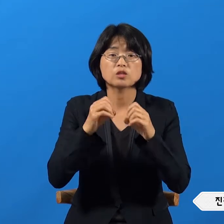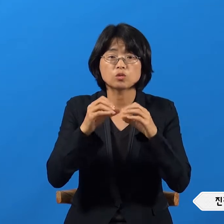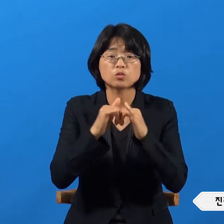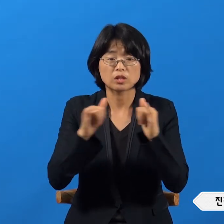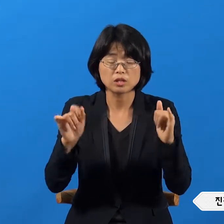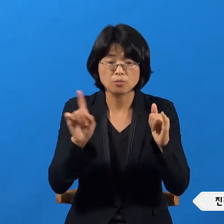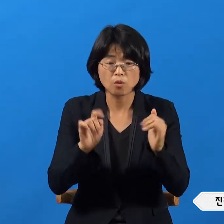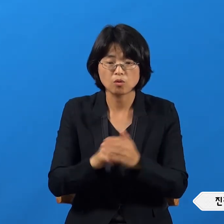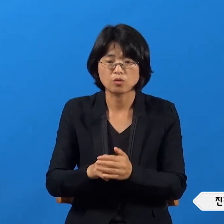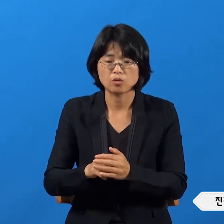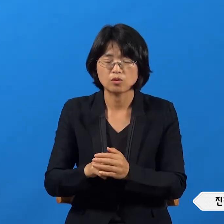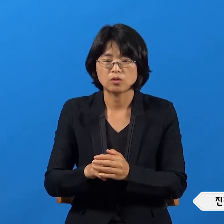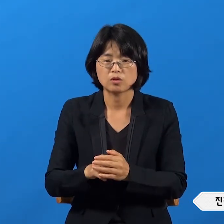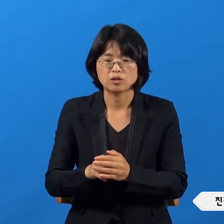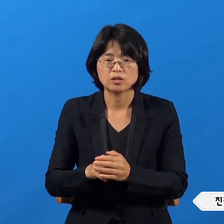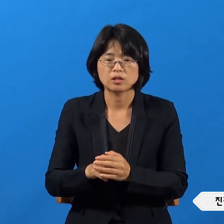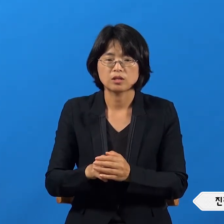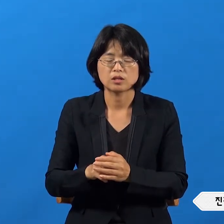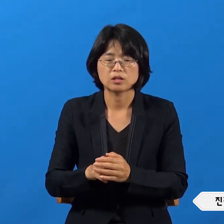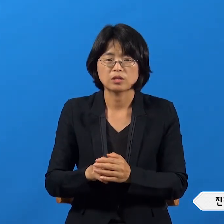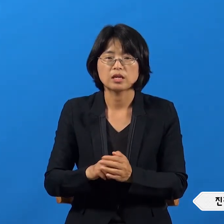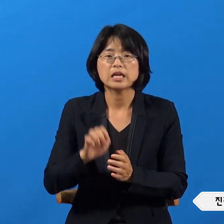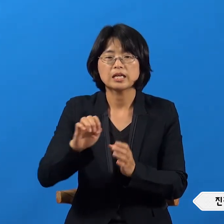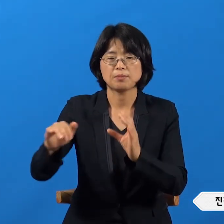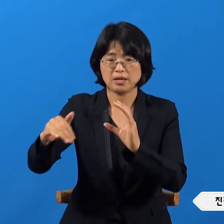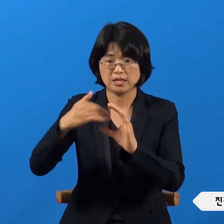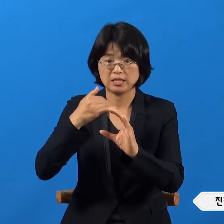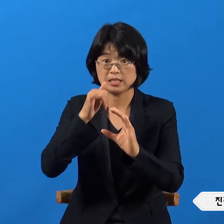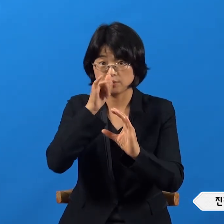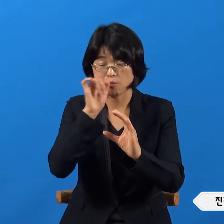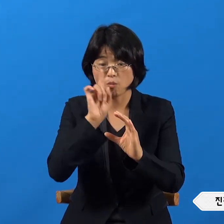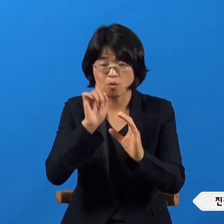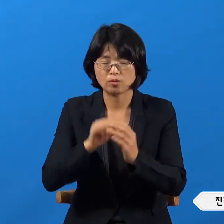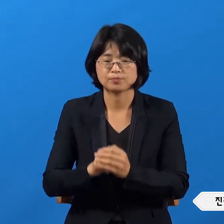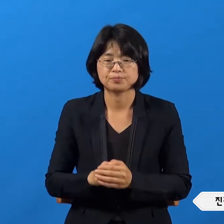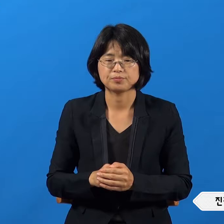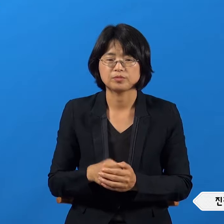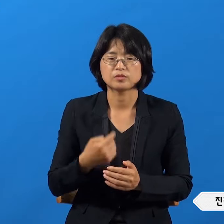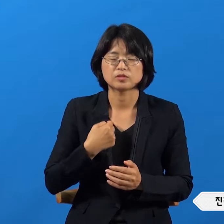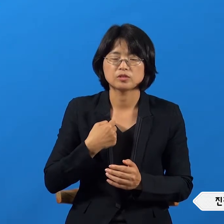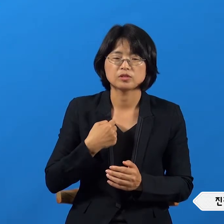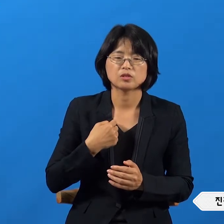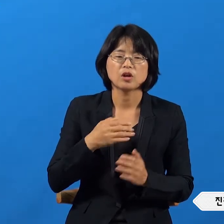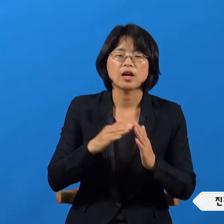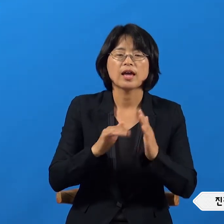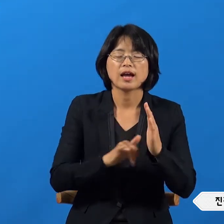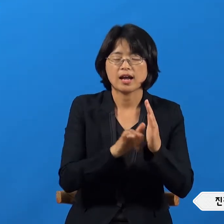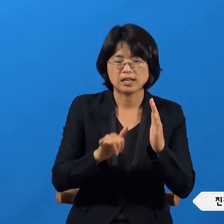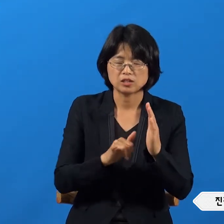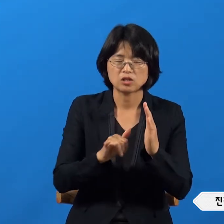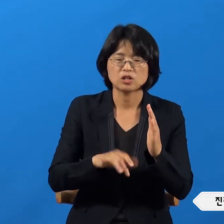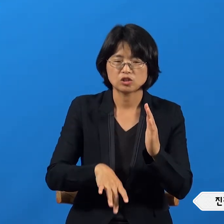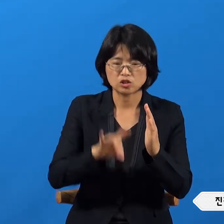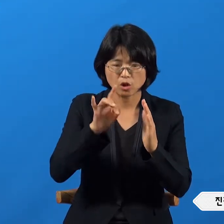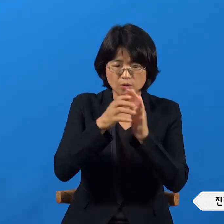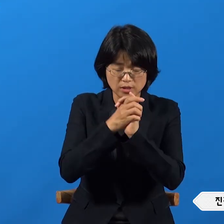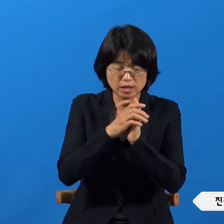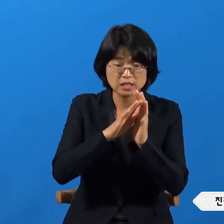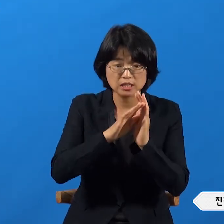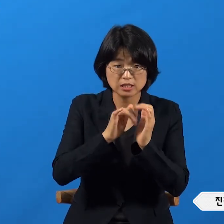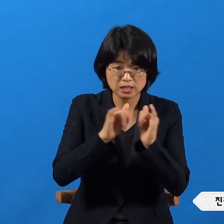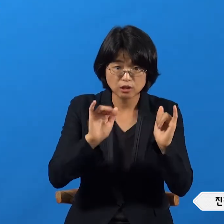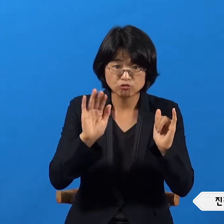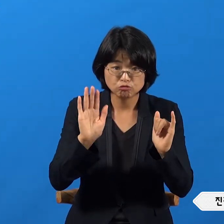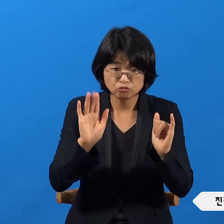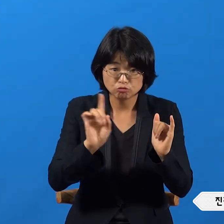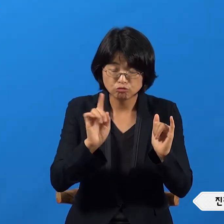이야기합니다. 저희 가정의 첫 예배자는 어머님이셨습니다. 양가 모두에서 처음이셨죠. 그 당시